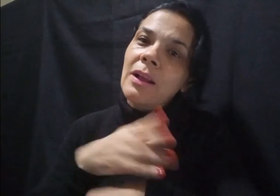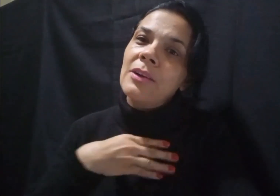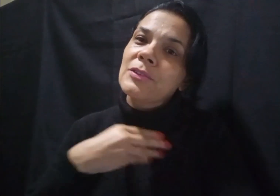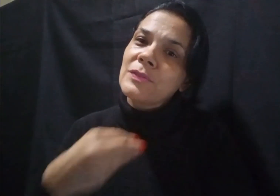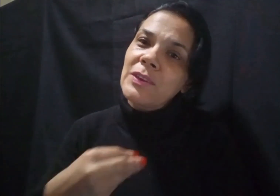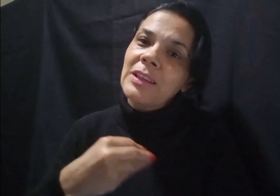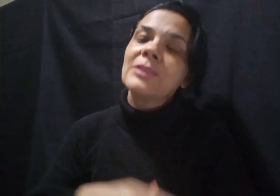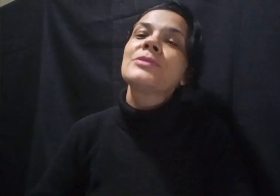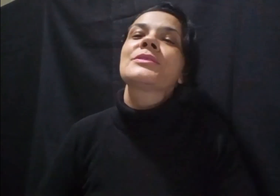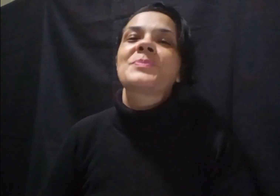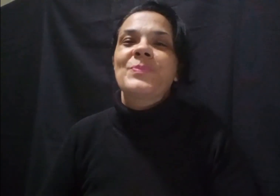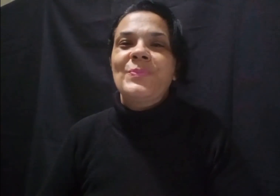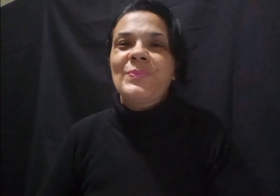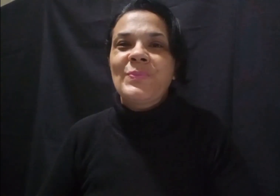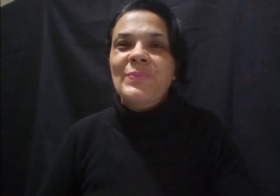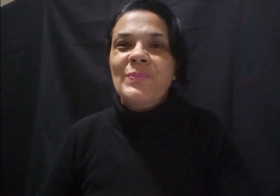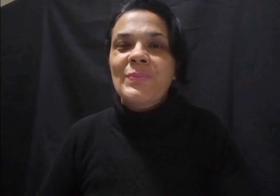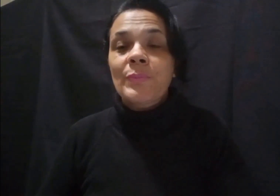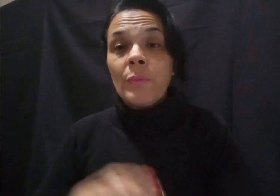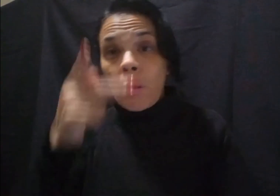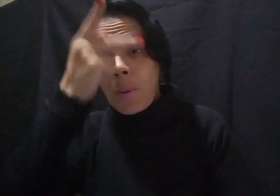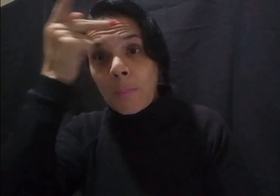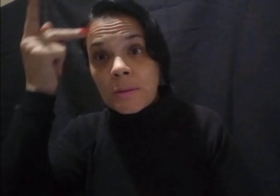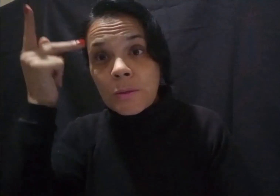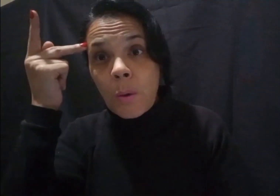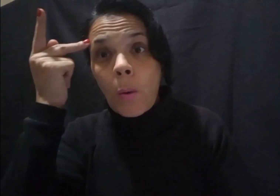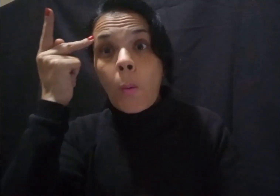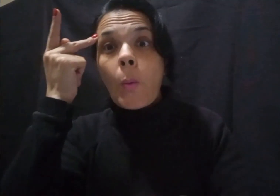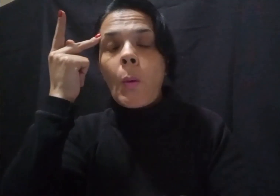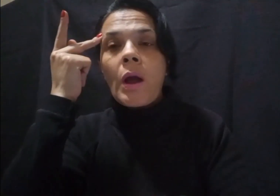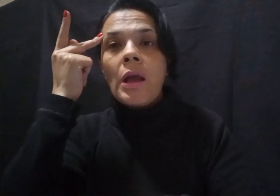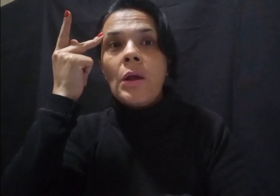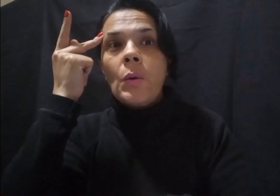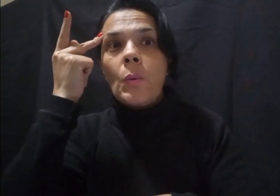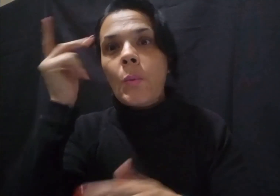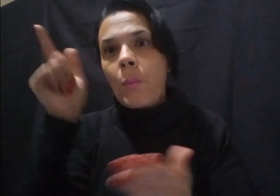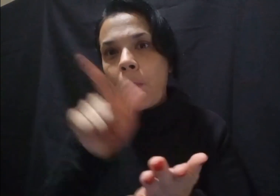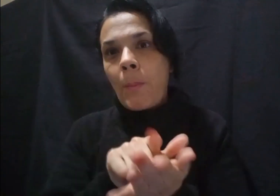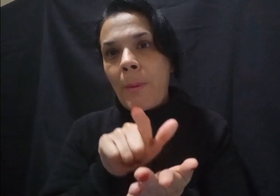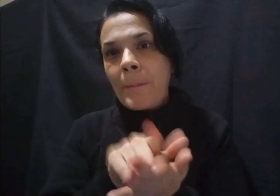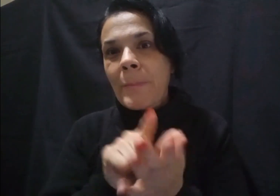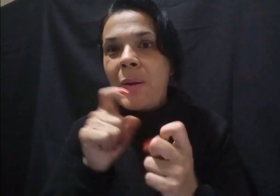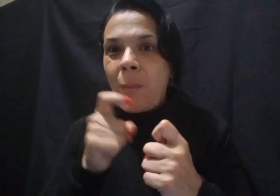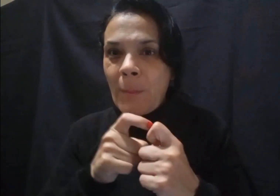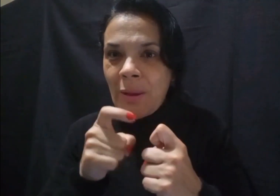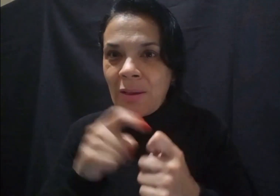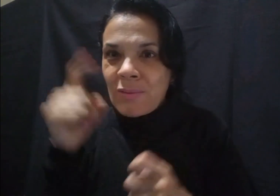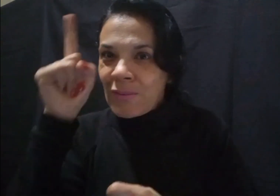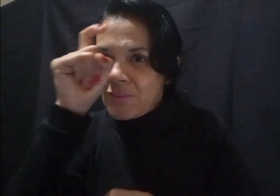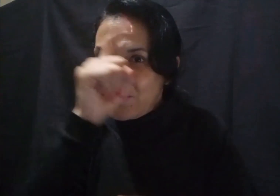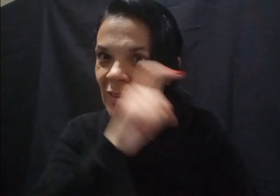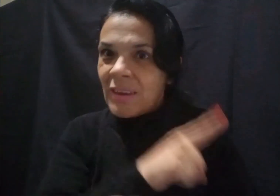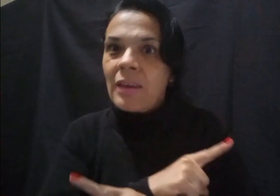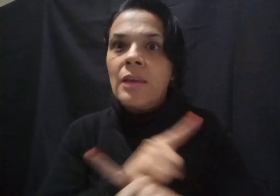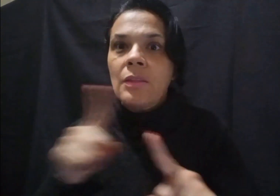filhos. Pensemos em alguém que recebe um diagnóstico difícil e ainda assim mantém a esperança, mantém